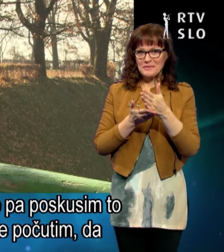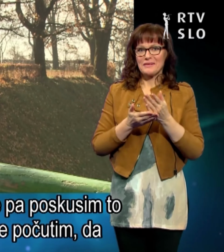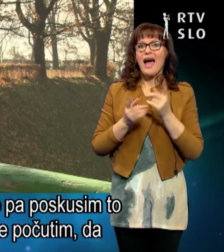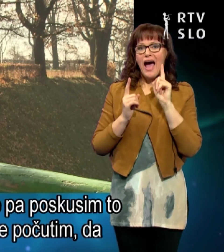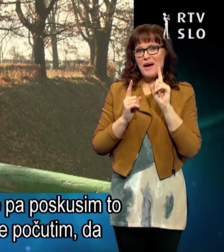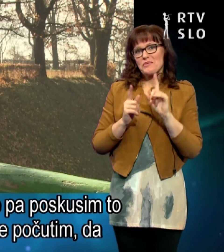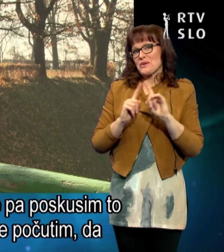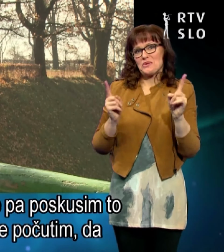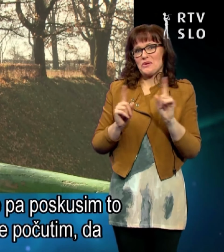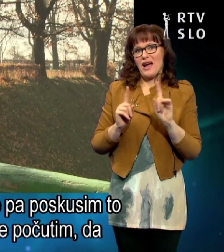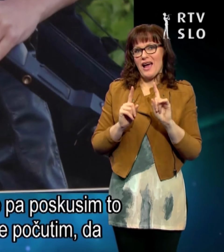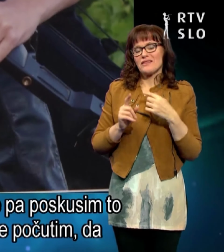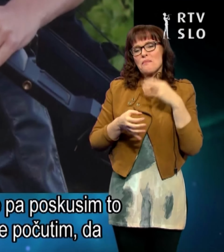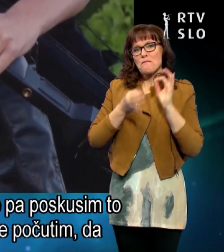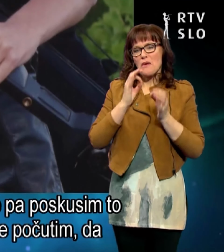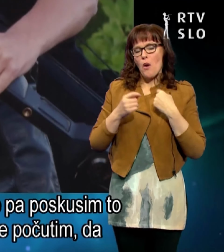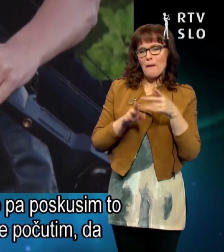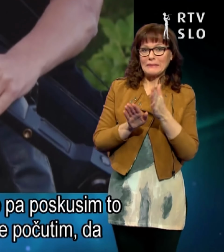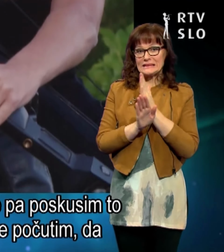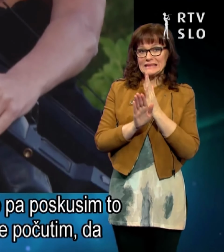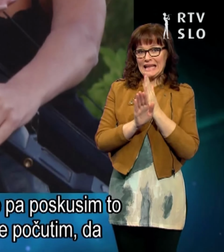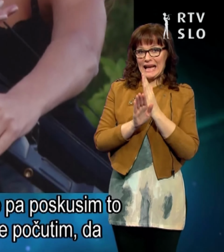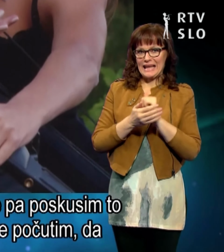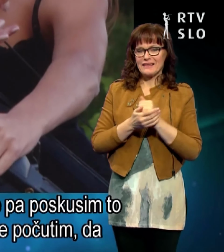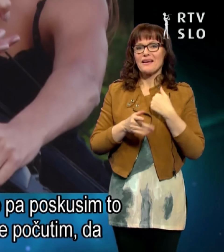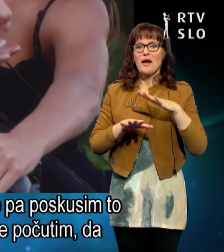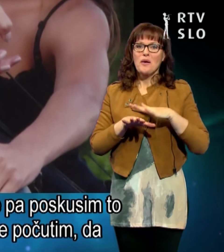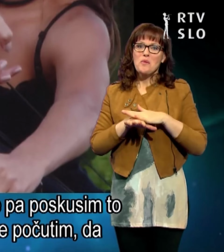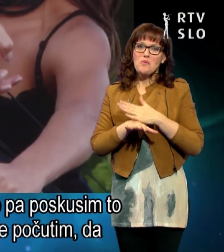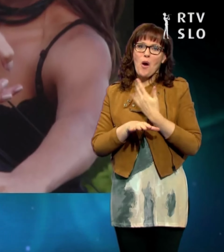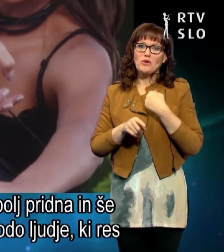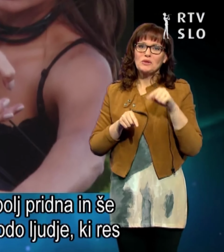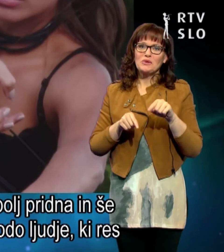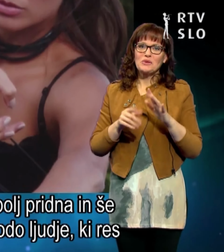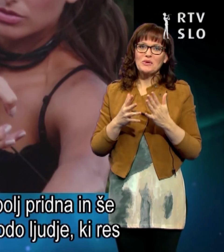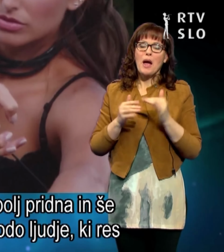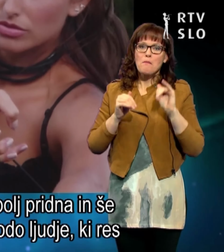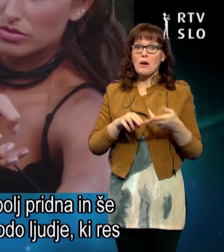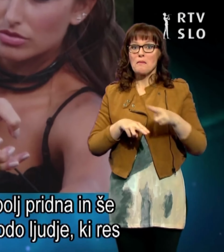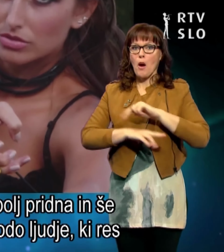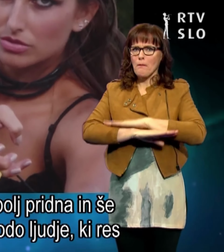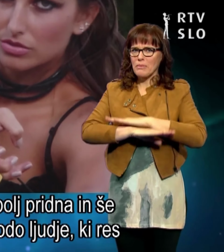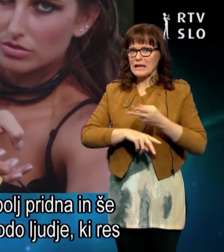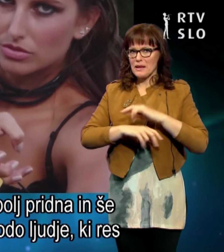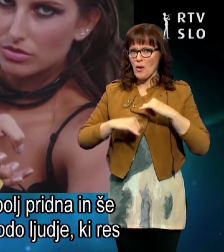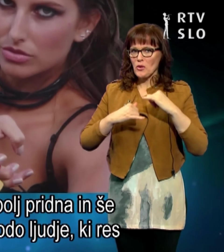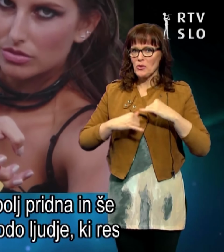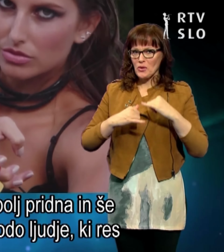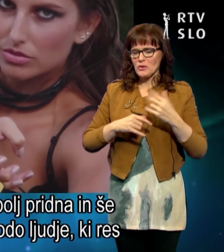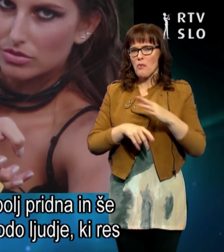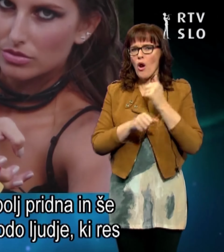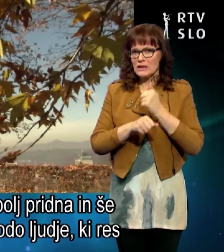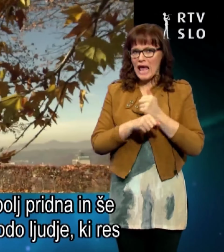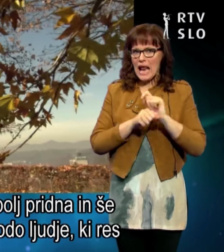drugač pa probam to prikriti. Se počutam tle malo bolj tako, da moram biti še bolj prijedla in še bolj